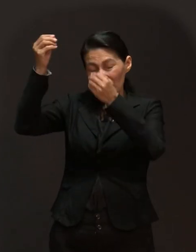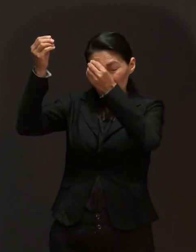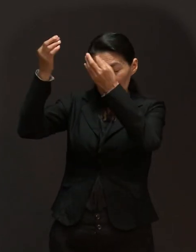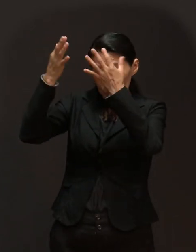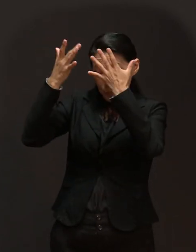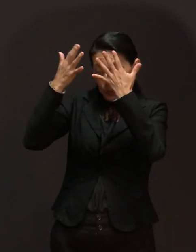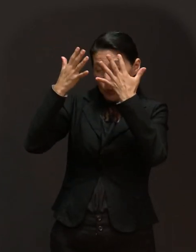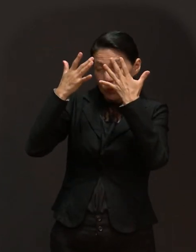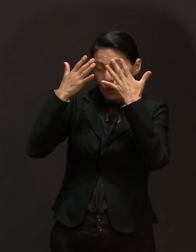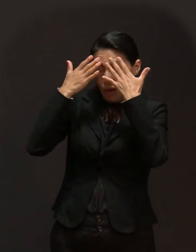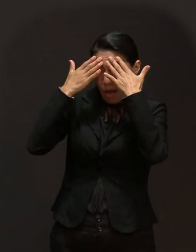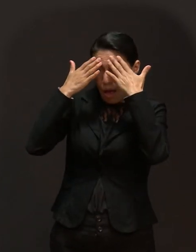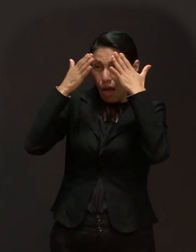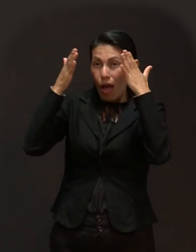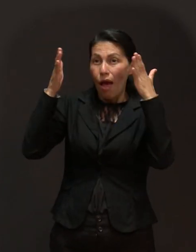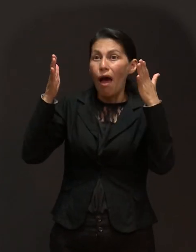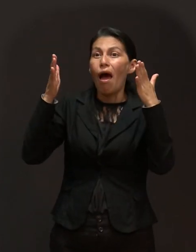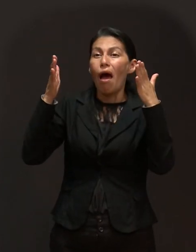poder